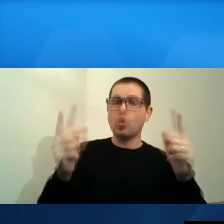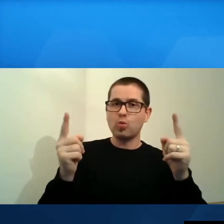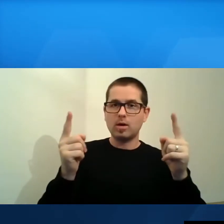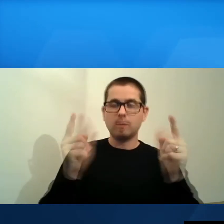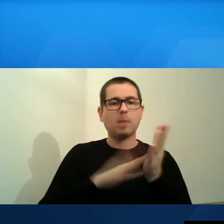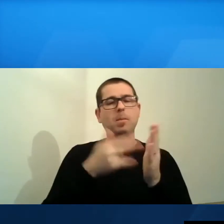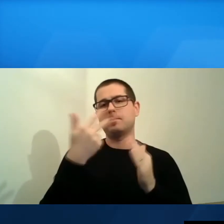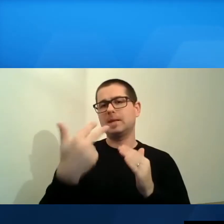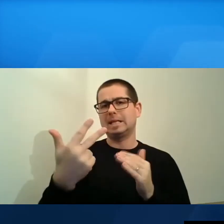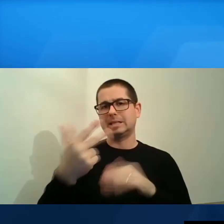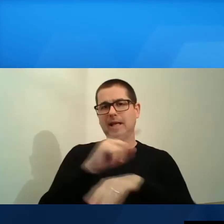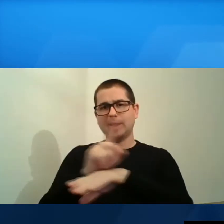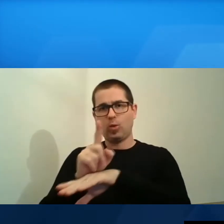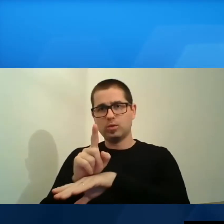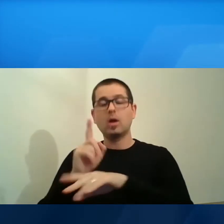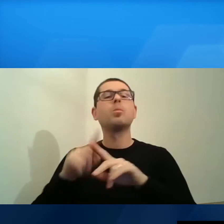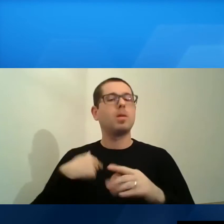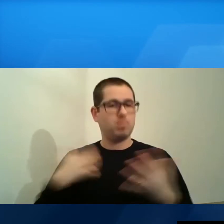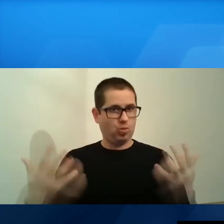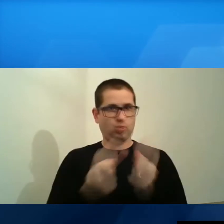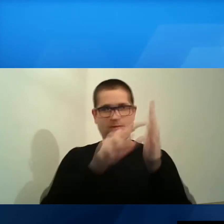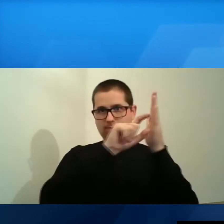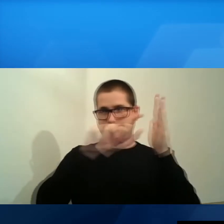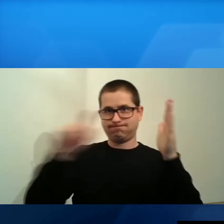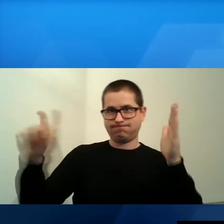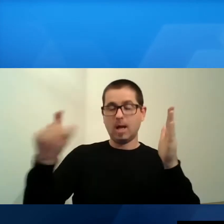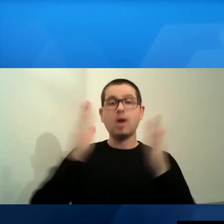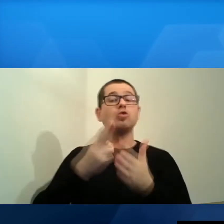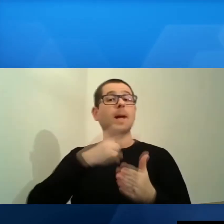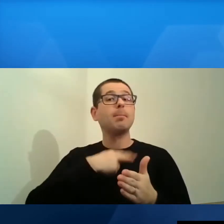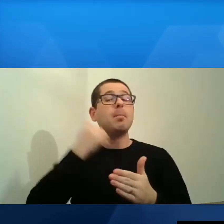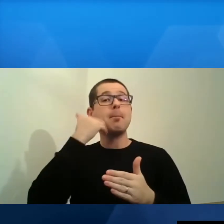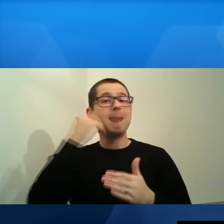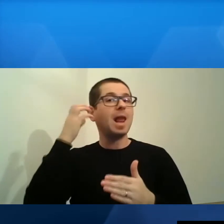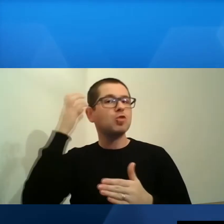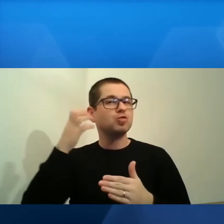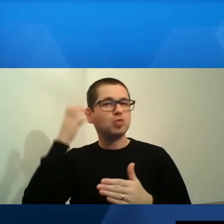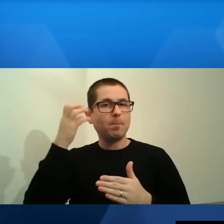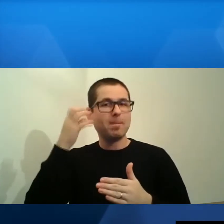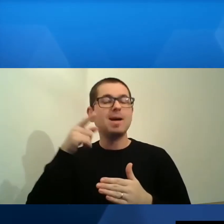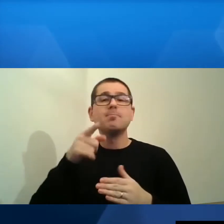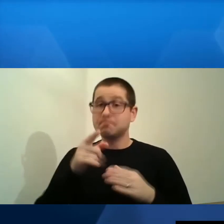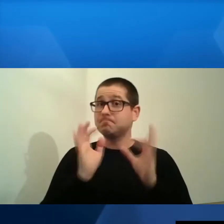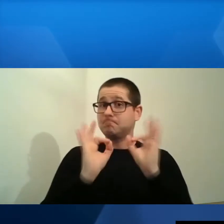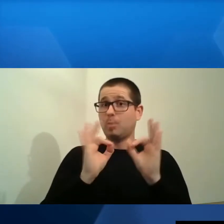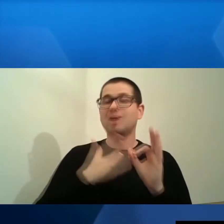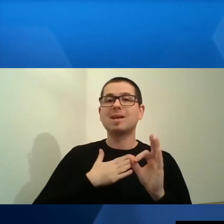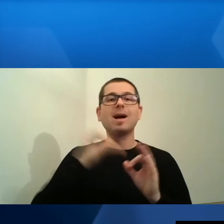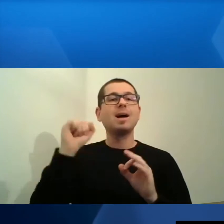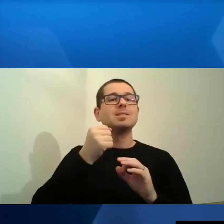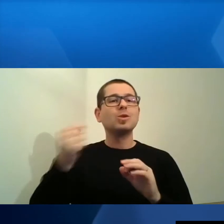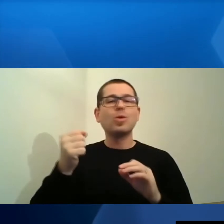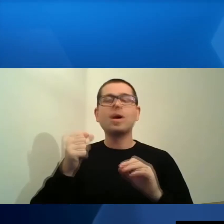30 sekund in mi ga ustvarim. Enkrat, ko imam beli šum je dober zaradi tega, ker zaseda praktično